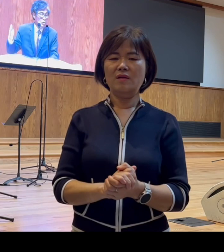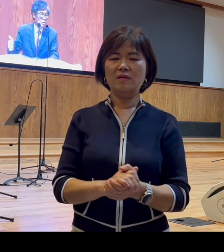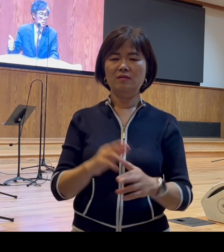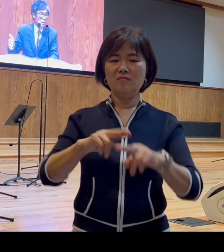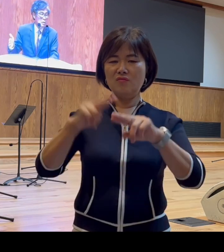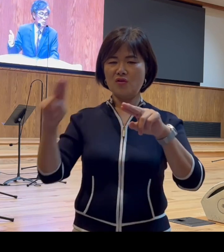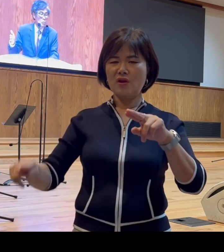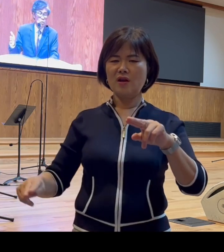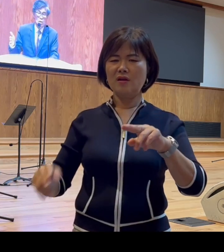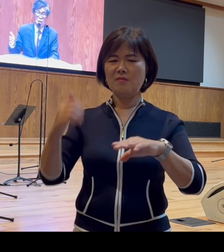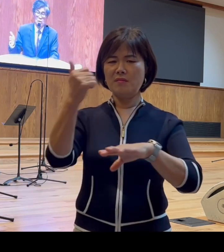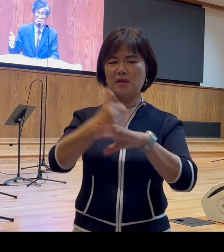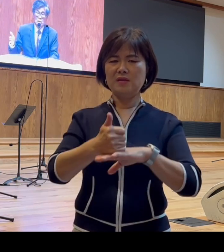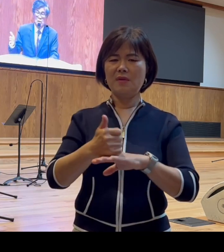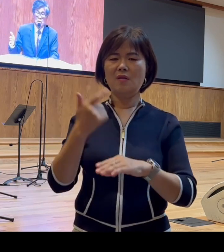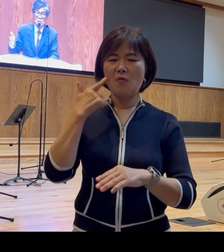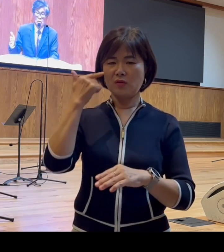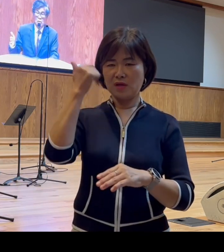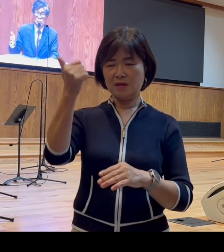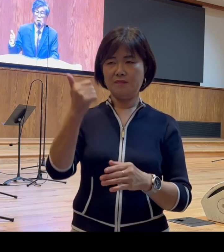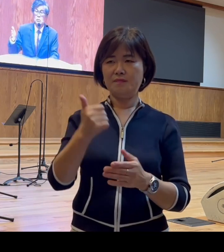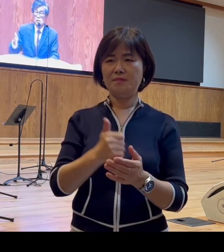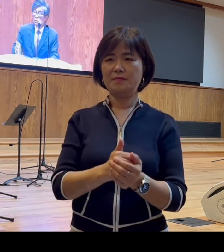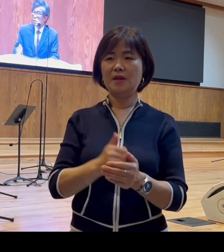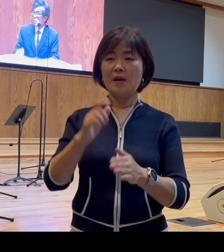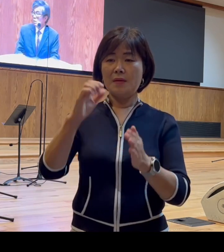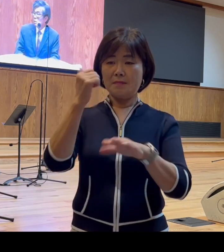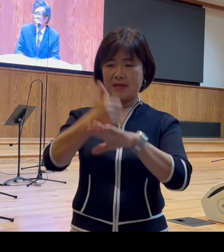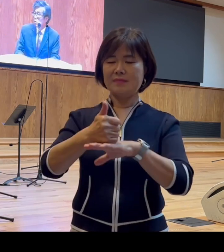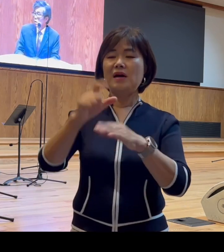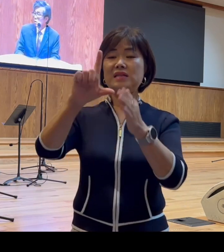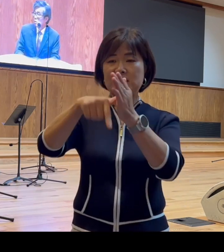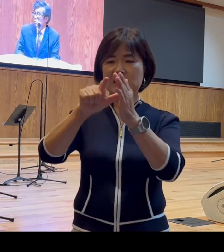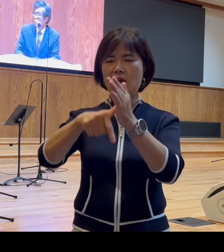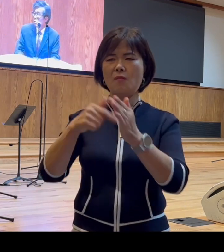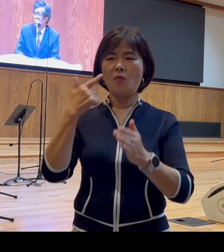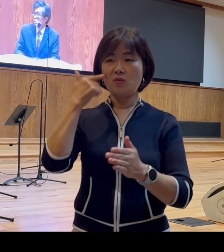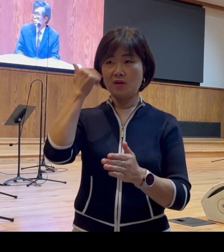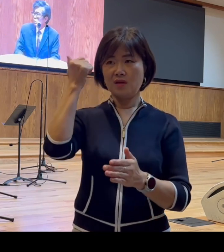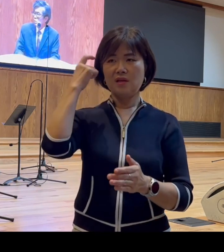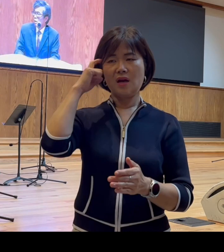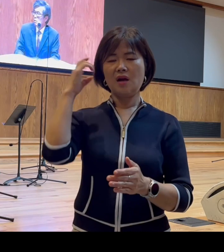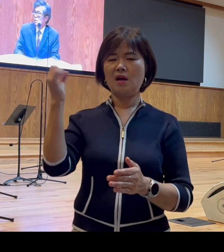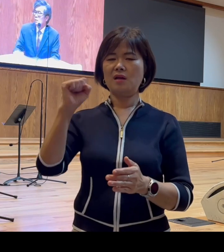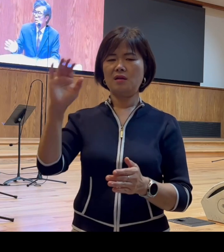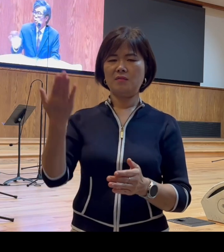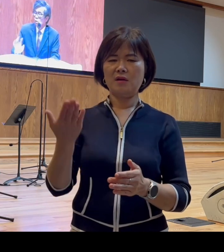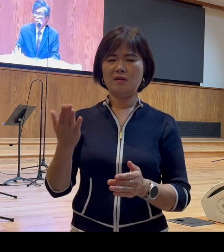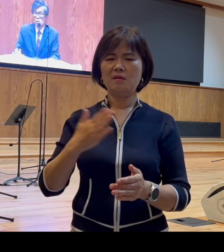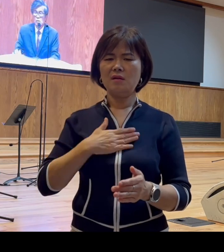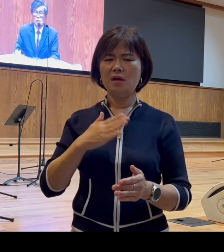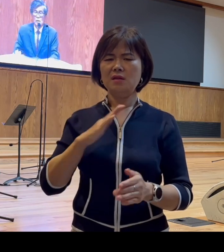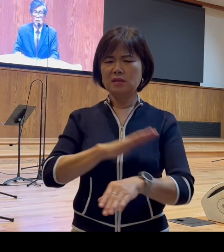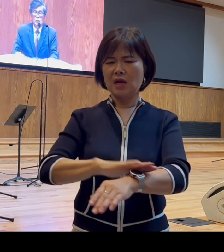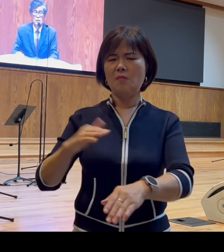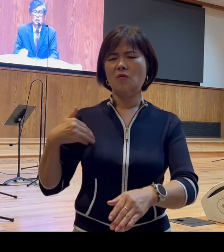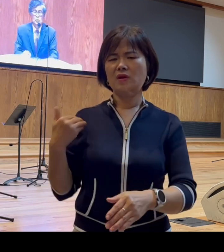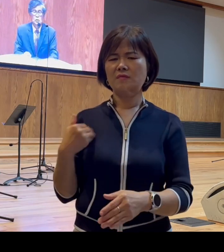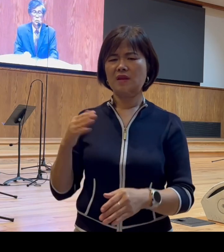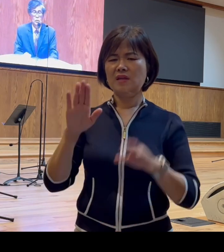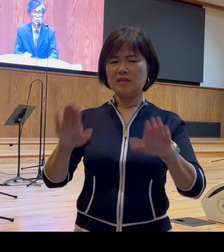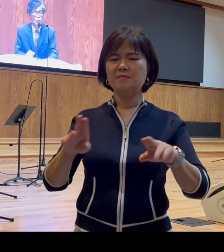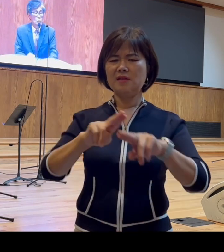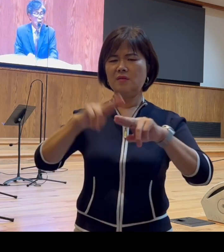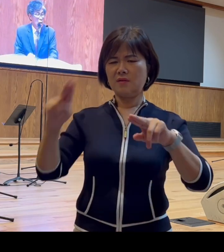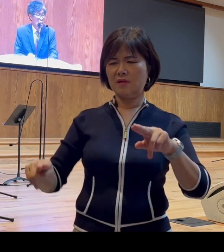이렇게 물러나는 마지막 목사가 아닌가, 마지막 세대의 목사가 아닌가 이런 생각이 들고요. 그래서 난 잘 모르겠고 하여튼 나는